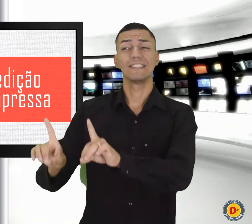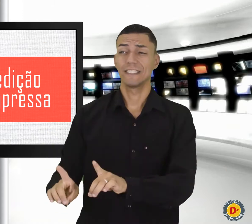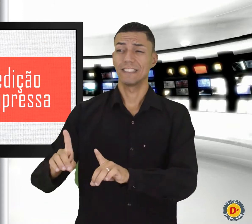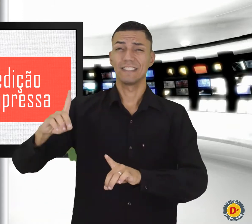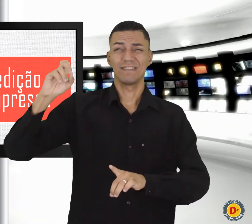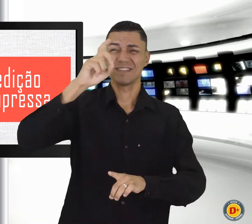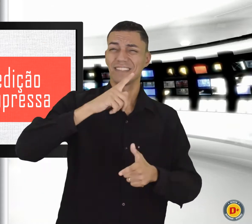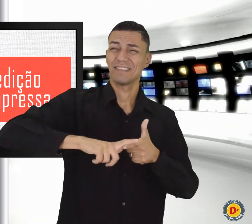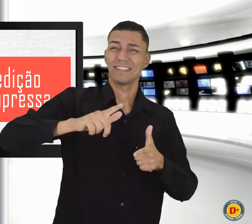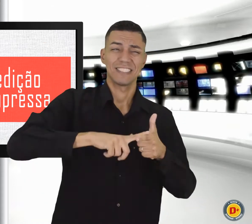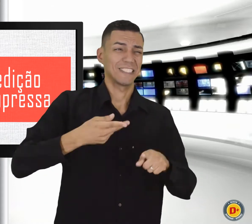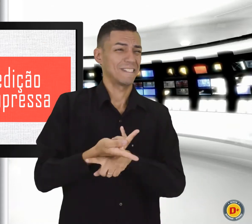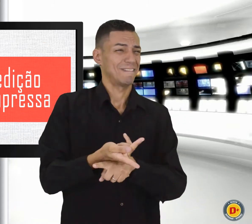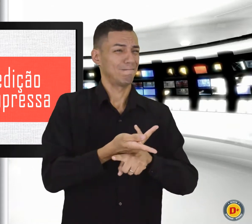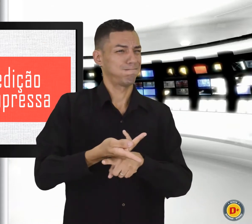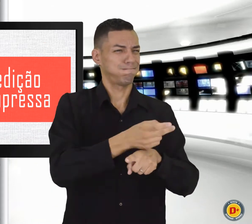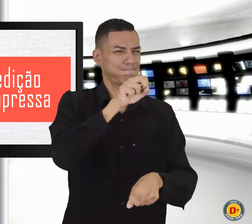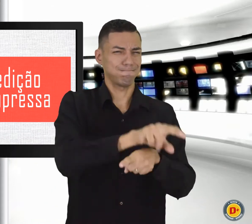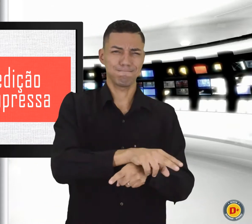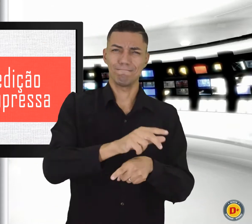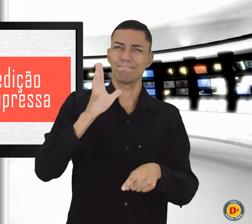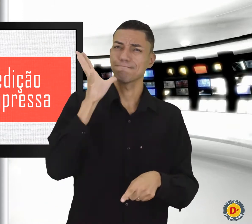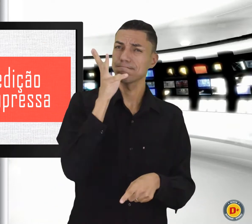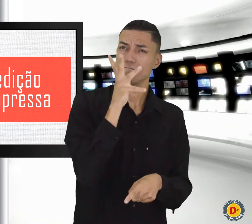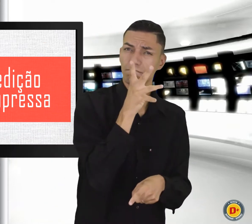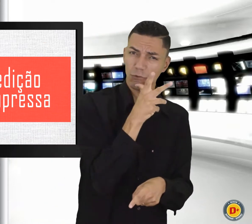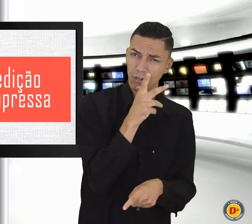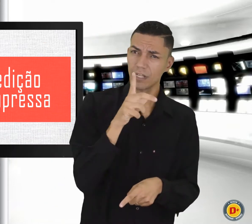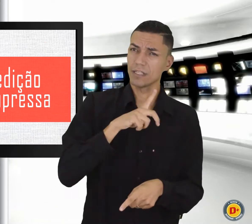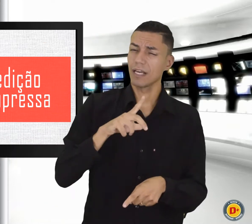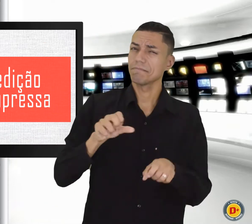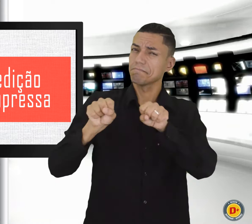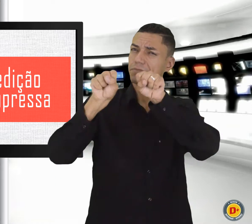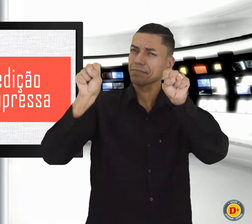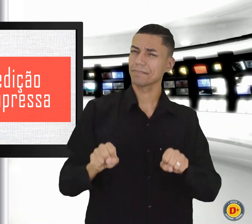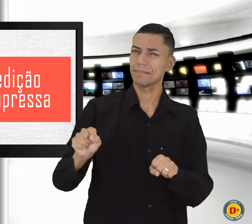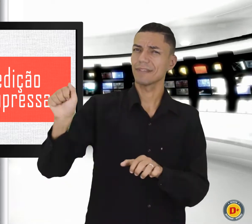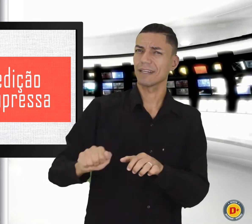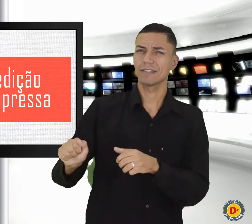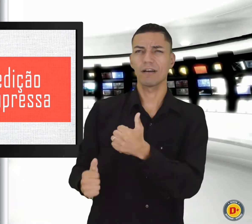em aspectos centrais como emprego competitivo, recintos